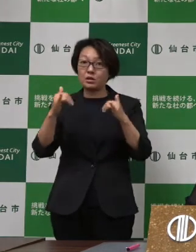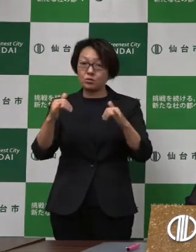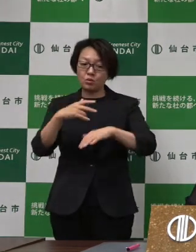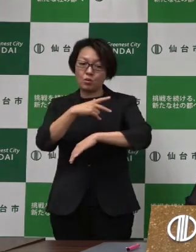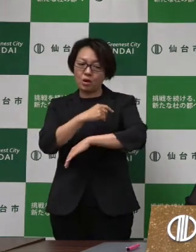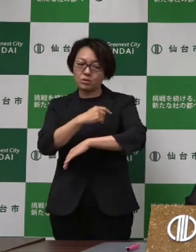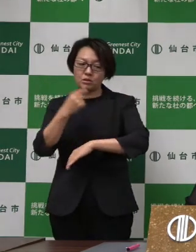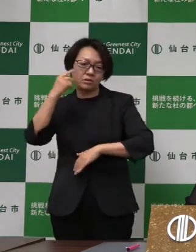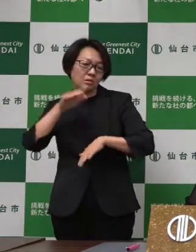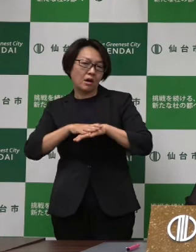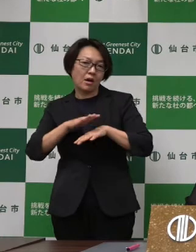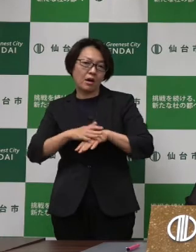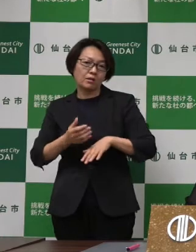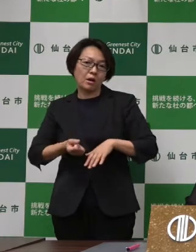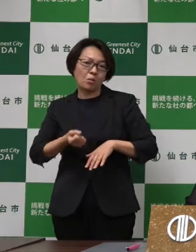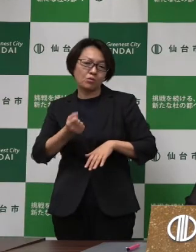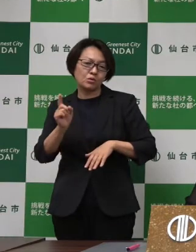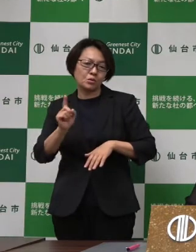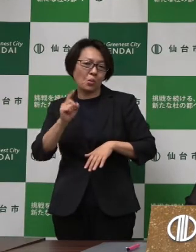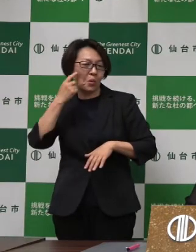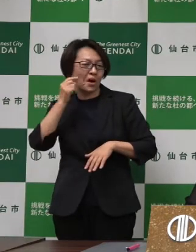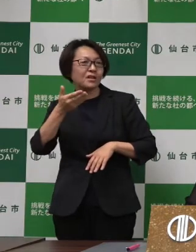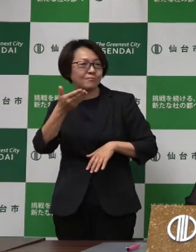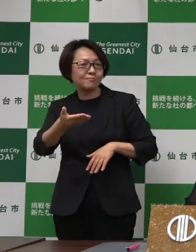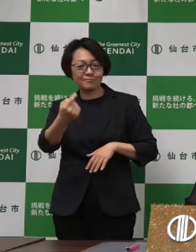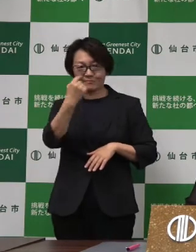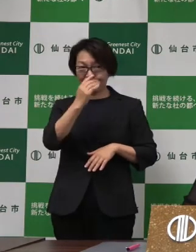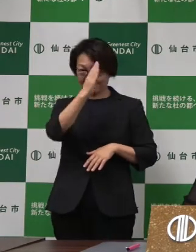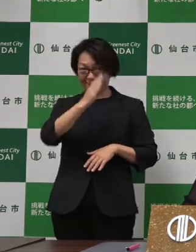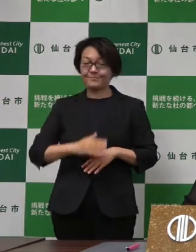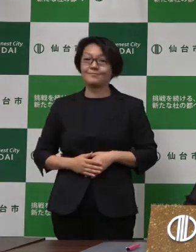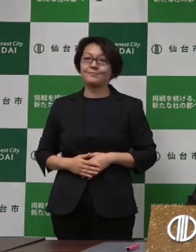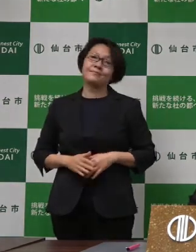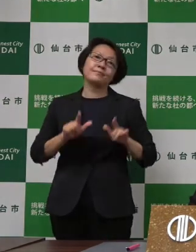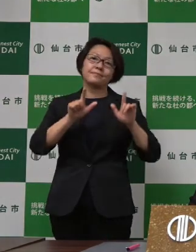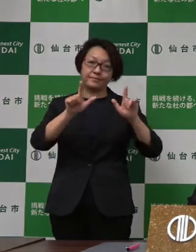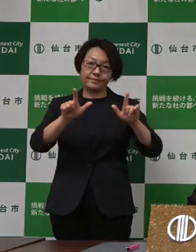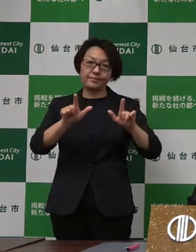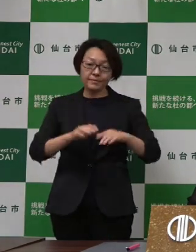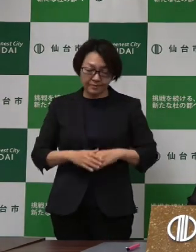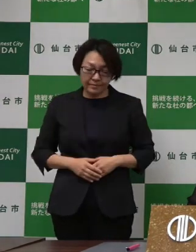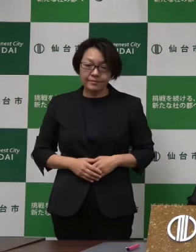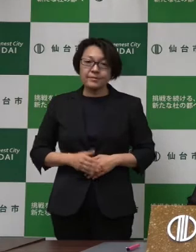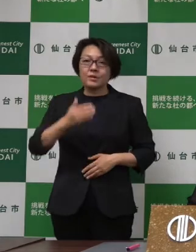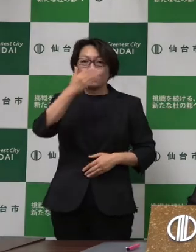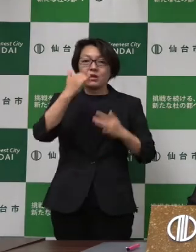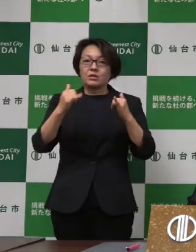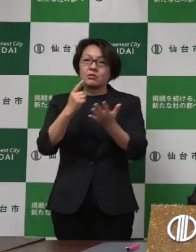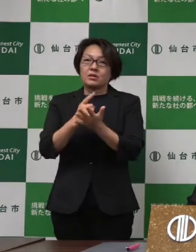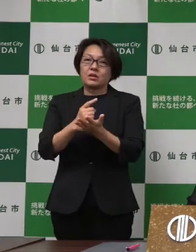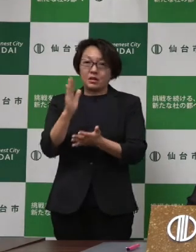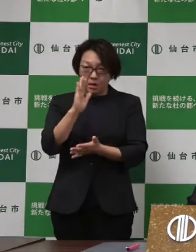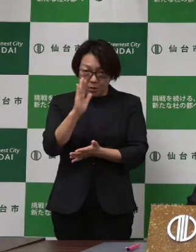にどのようだと思っていらっしゃるのかというところを教えていただきます。 これは若者に限らずです